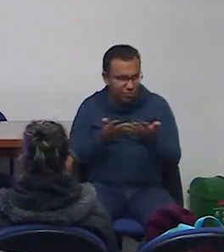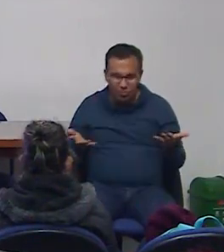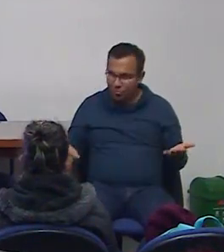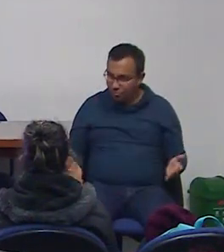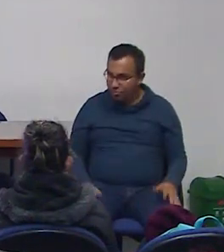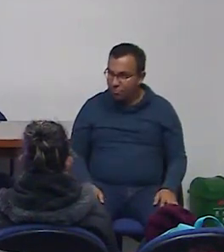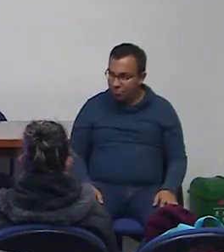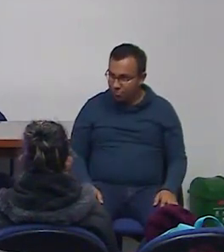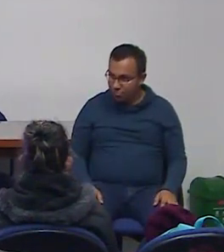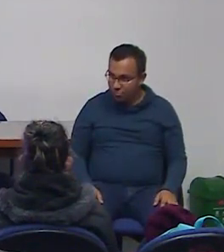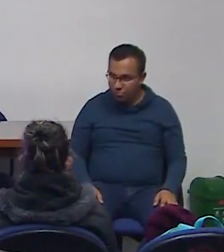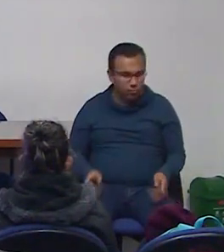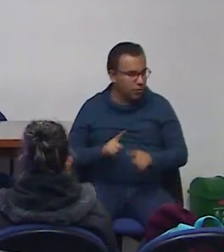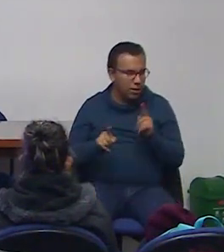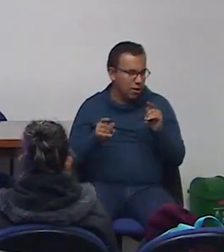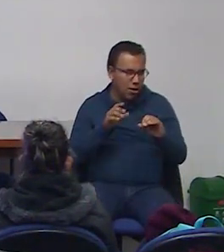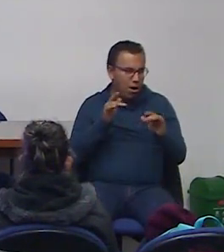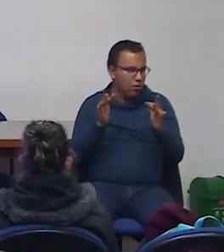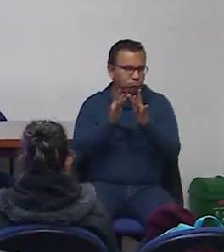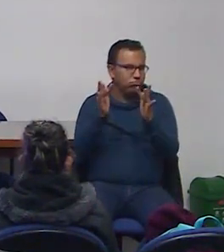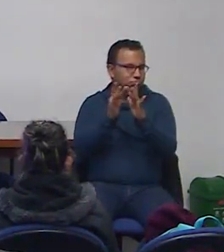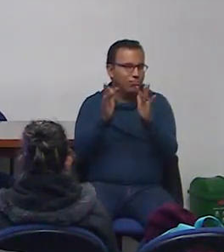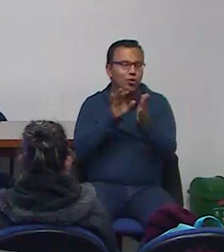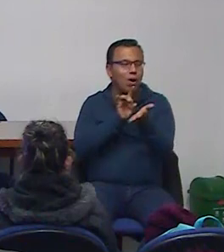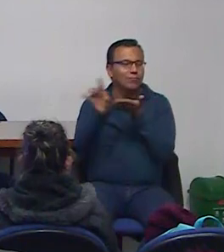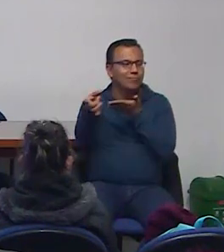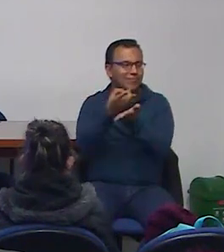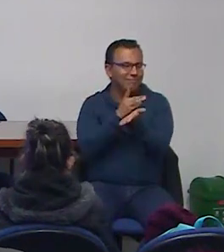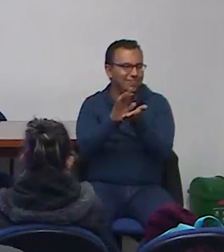sonidos y eso era un un mensaje